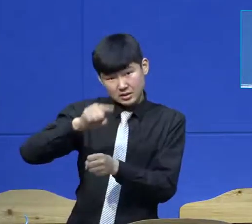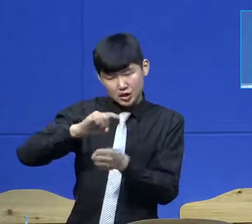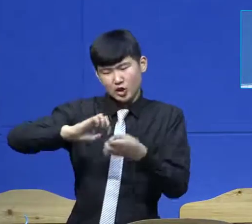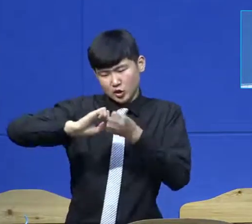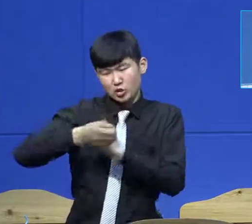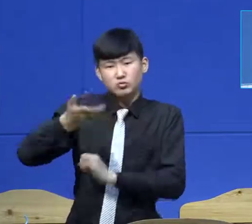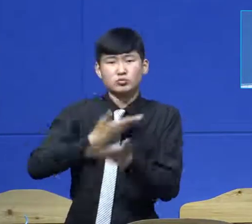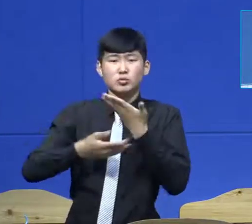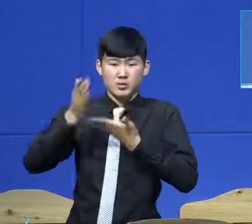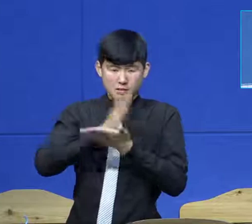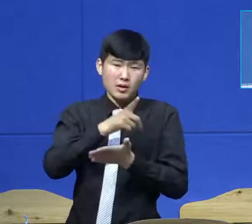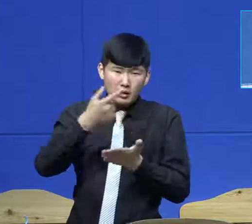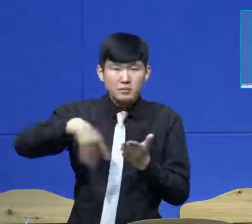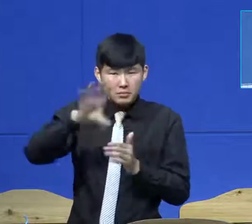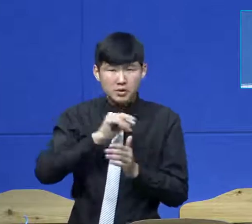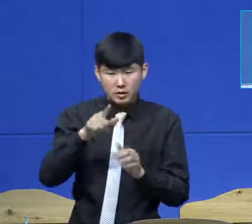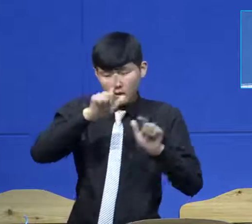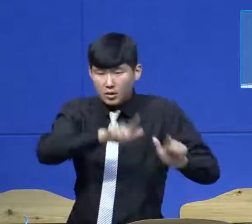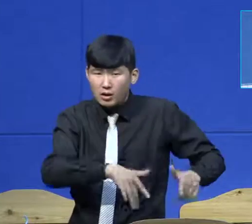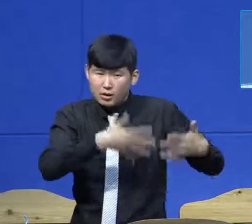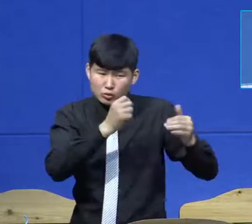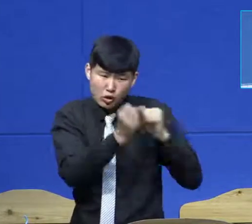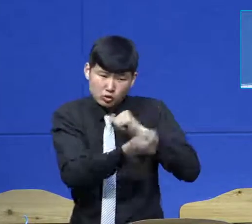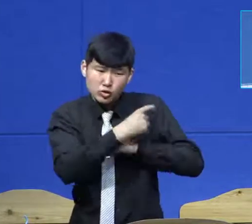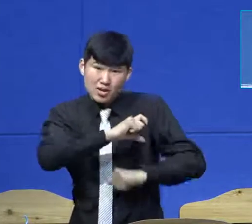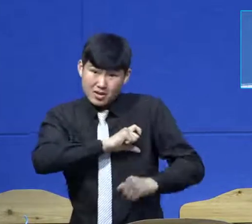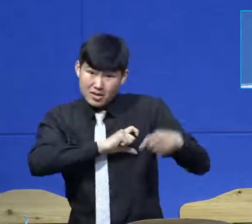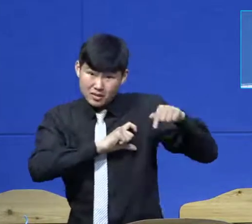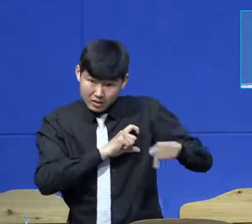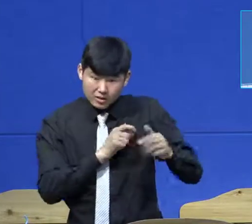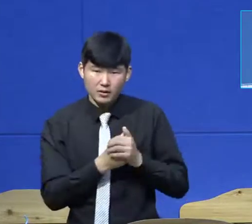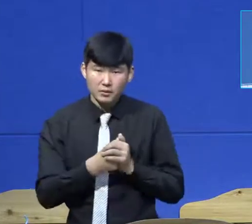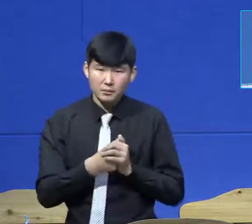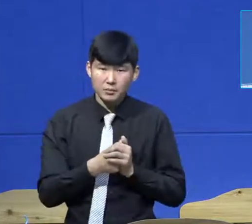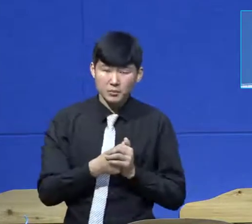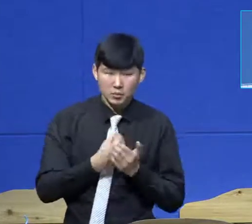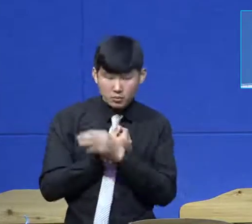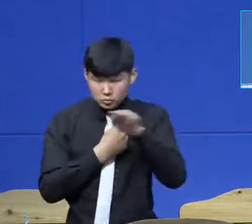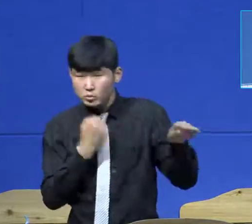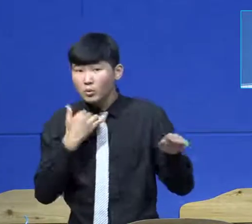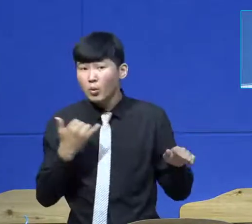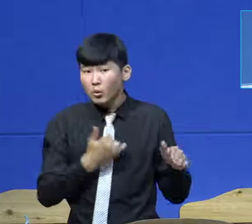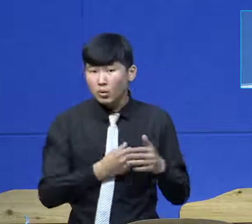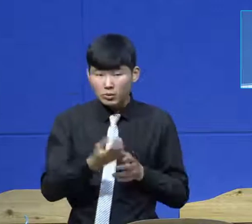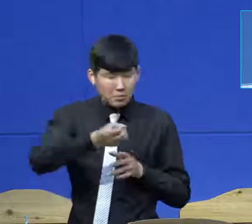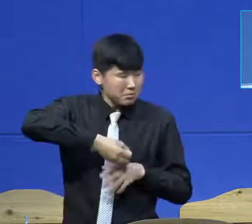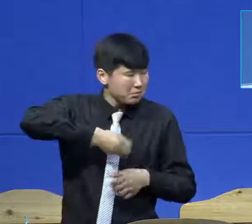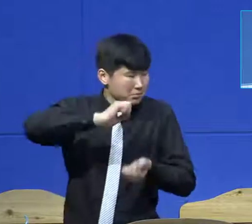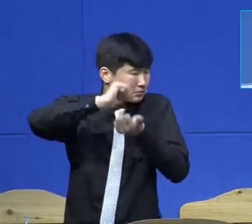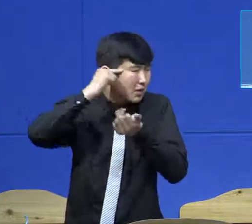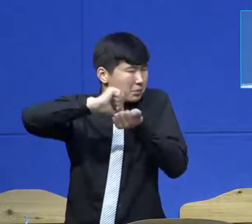гэж байгаа бид нэр. Энэ гайхалтай онцгой эрхийг зүр үл таамсралчих уу? Энийг мартаад хоошин тавьчих уу